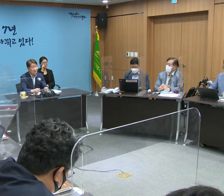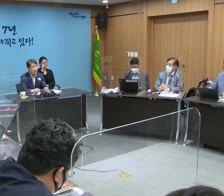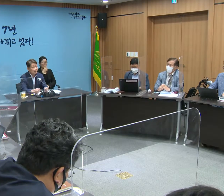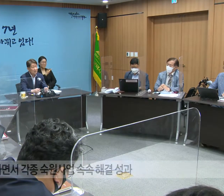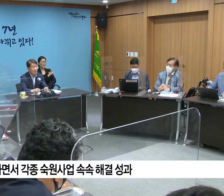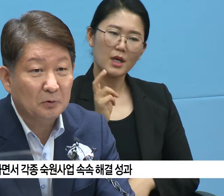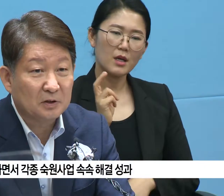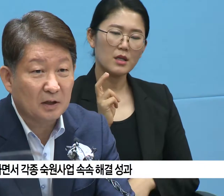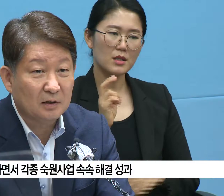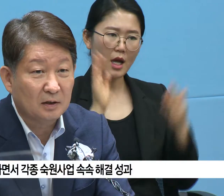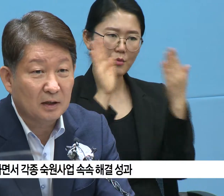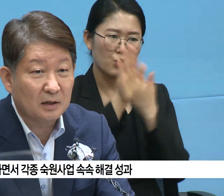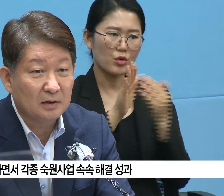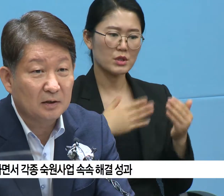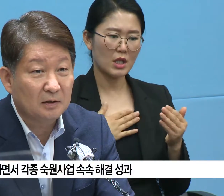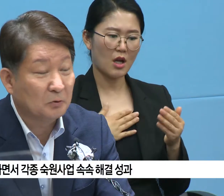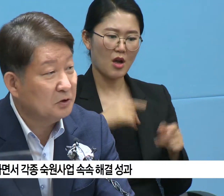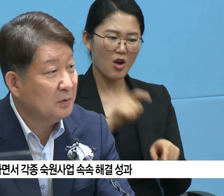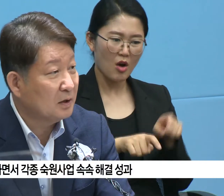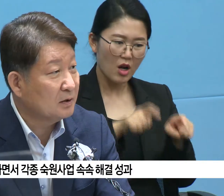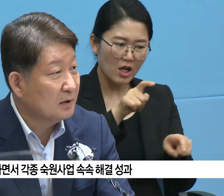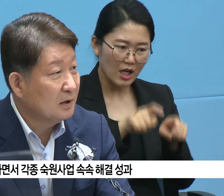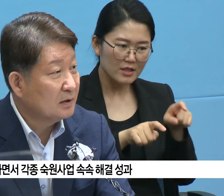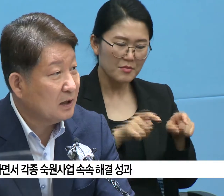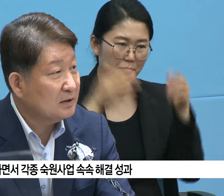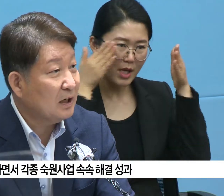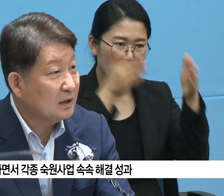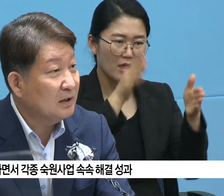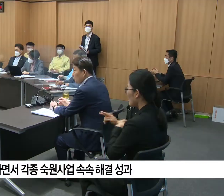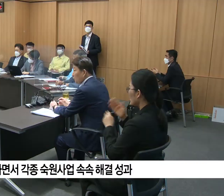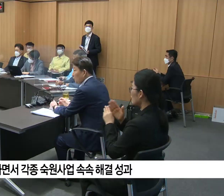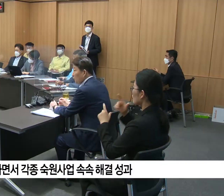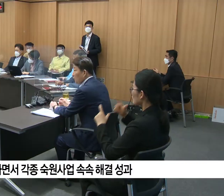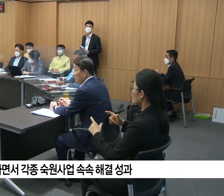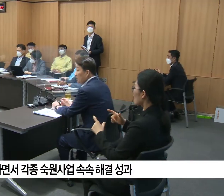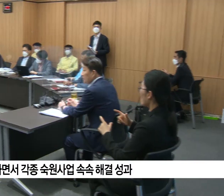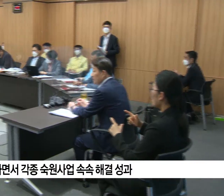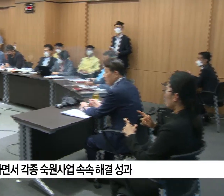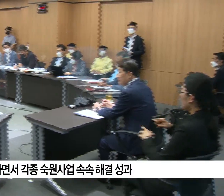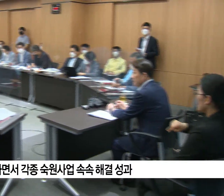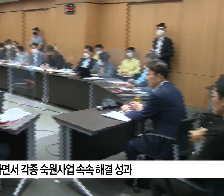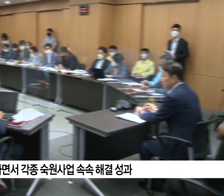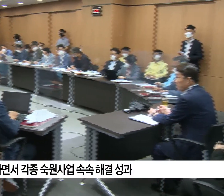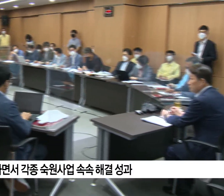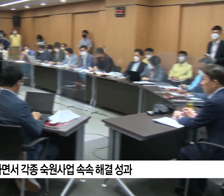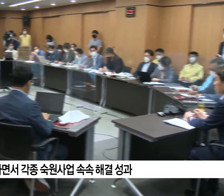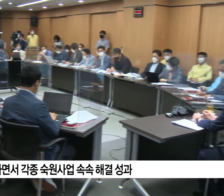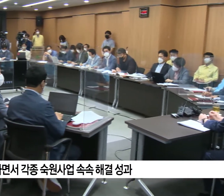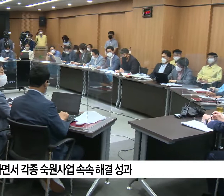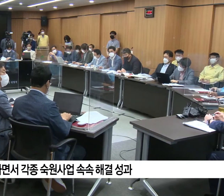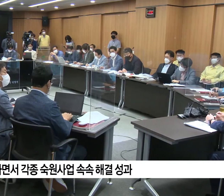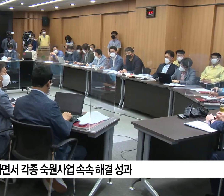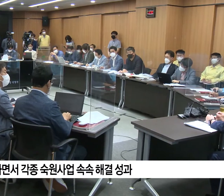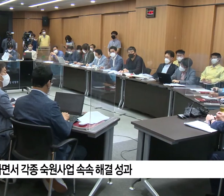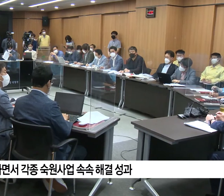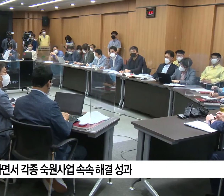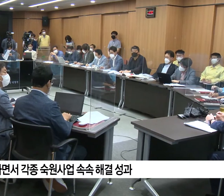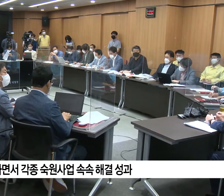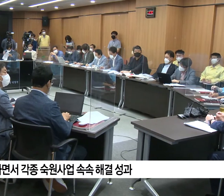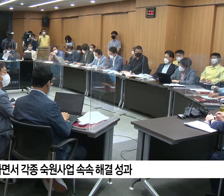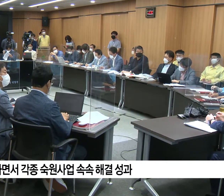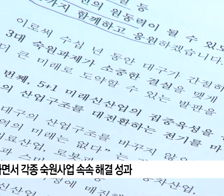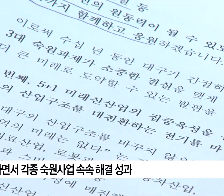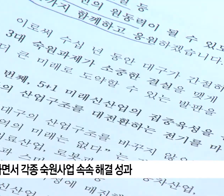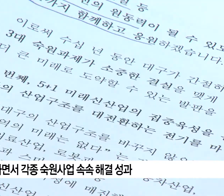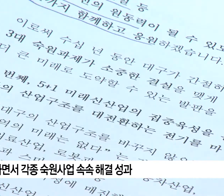7년의 대구시정에 대해 권 시장은 뚝심과 열정으로 수건사업을 해결해왔고 시정 혁신을 통해 대구가 새롭게